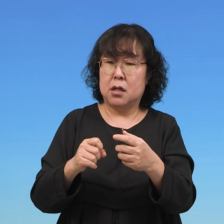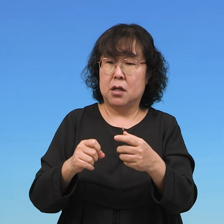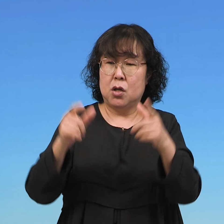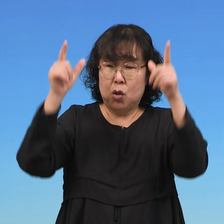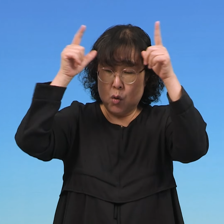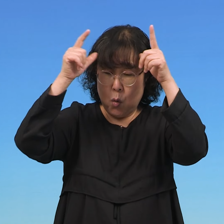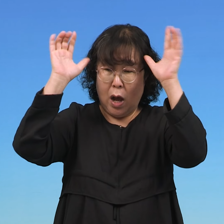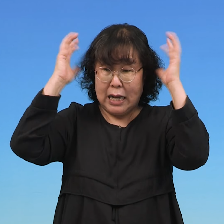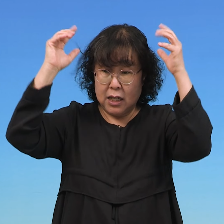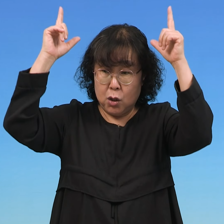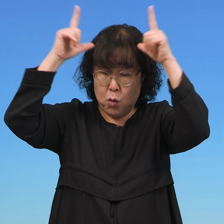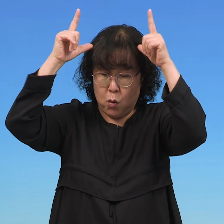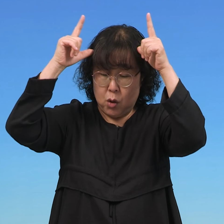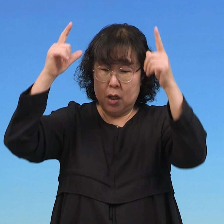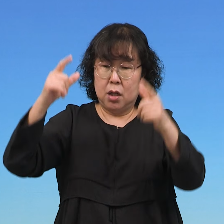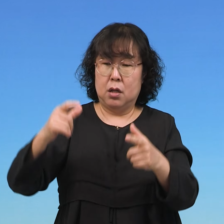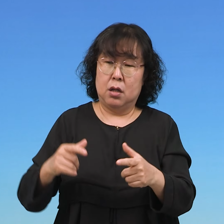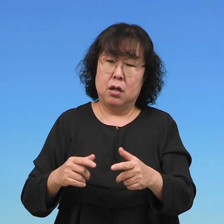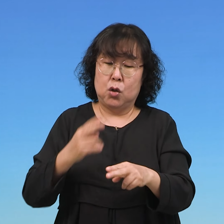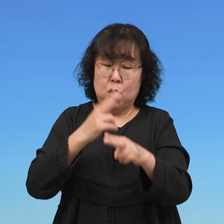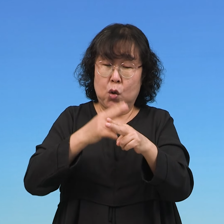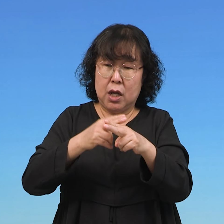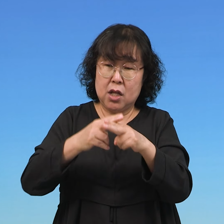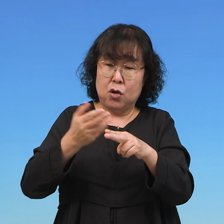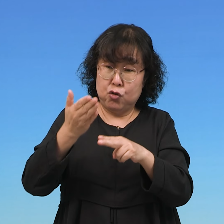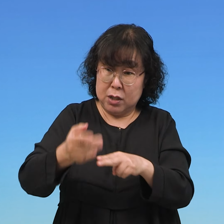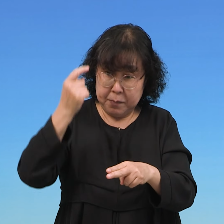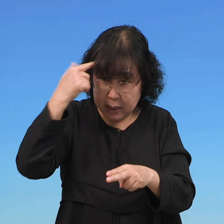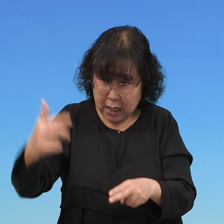살찐 송아지를 잡아주시느냐고.